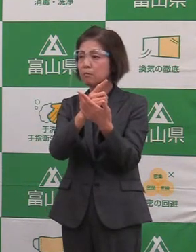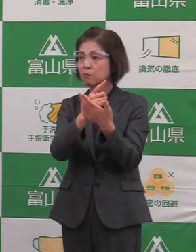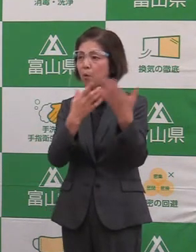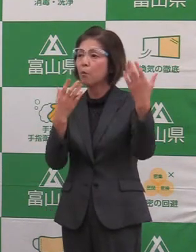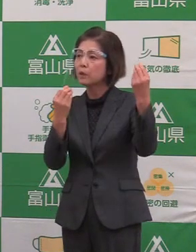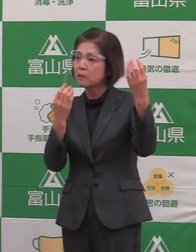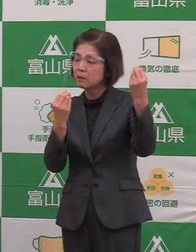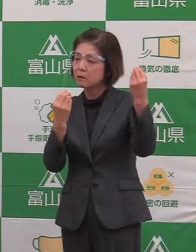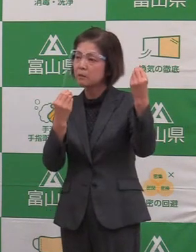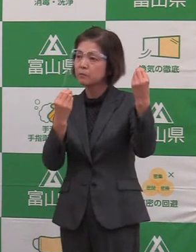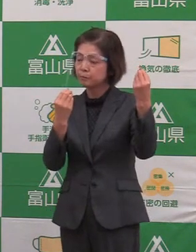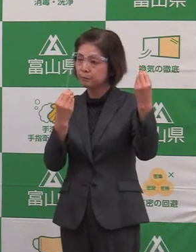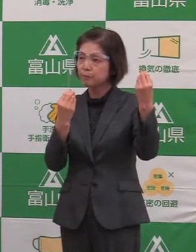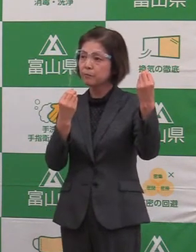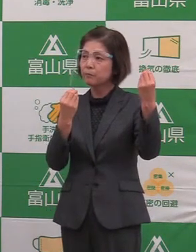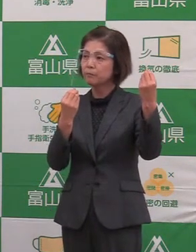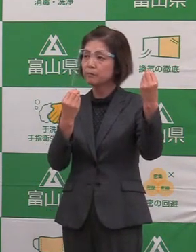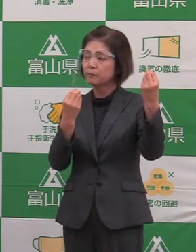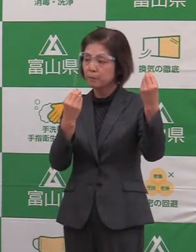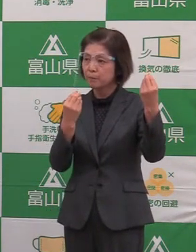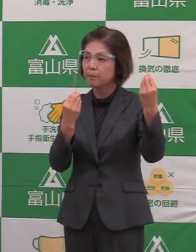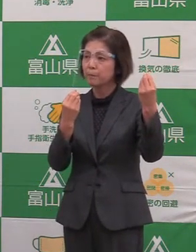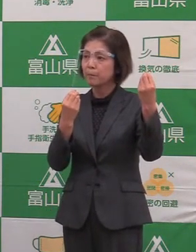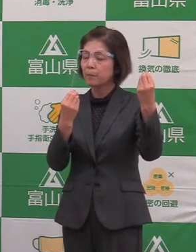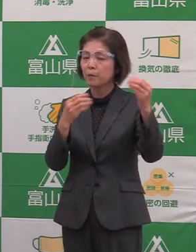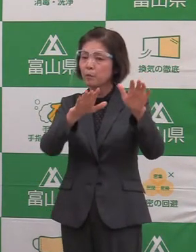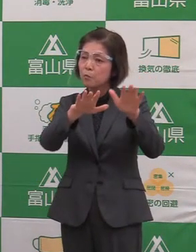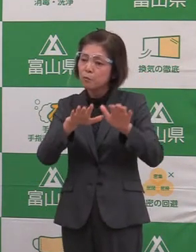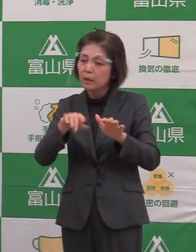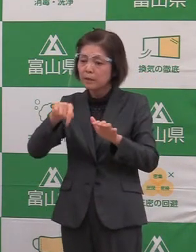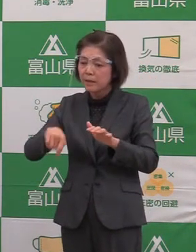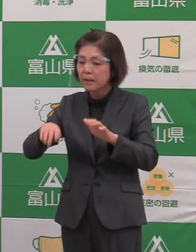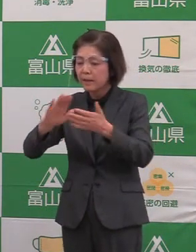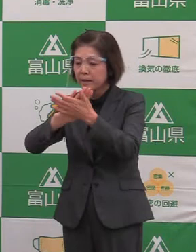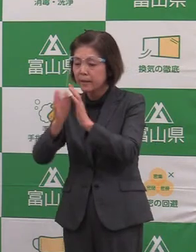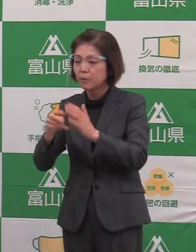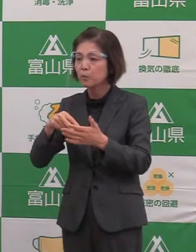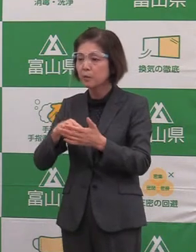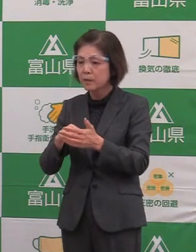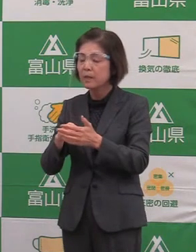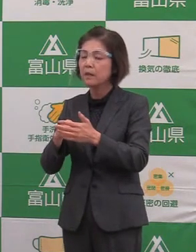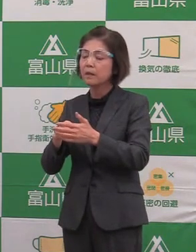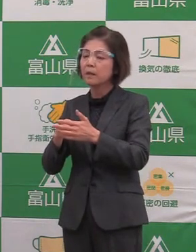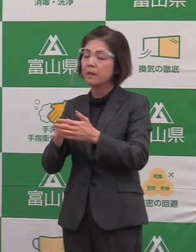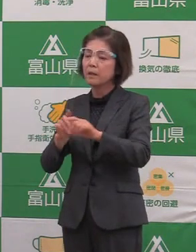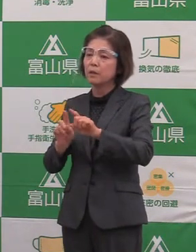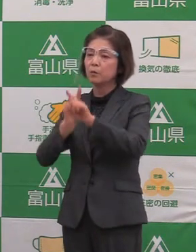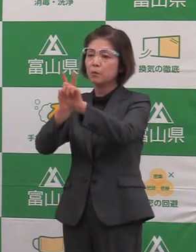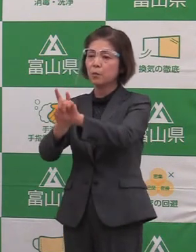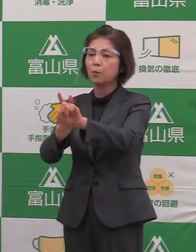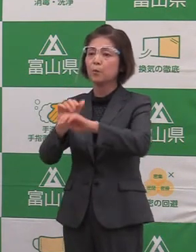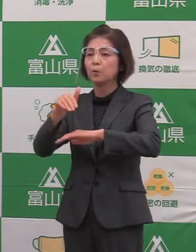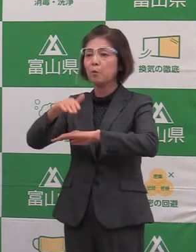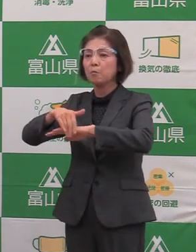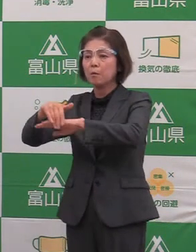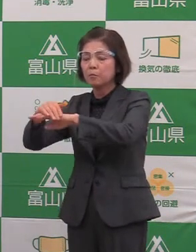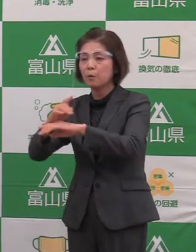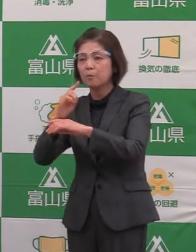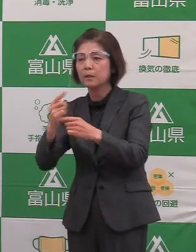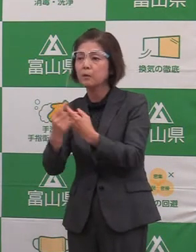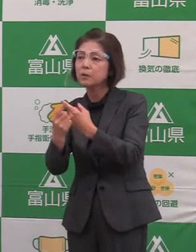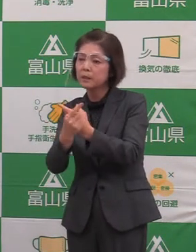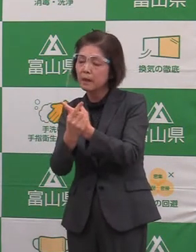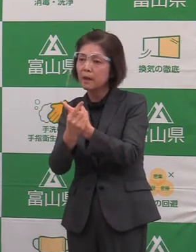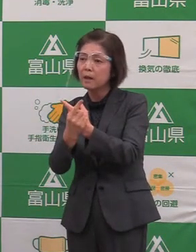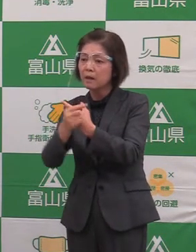考えますが、それを受けて見直した今回の本件のロードマップも、特にオミクロン株のことは